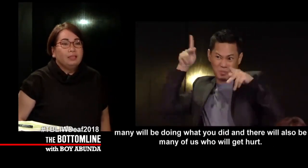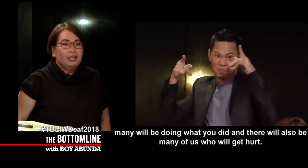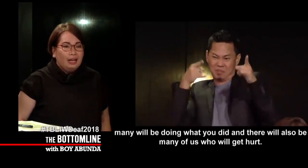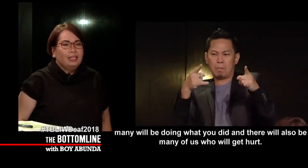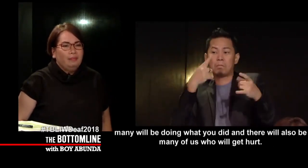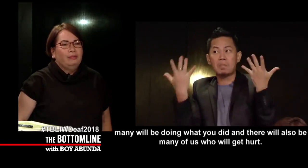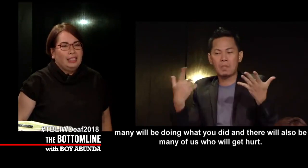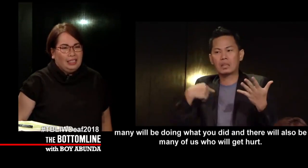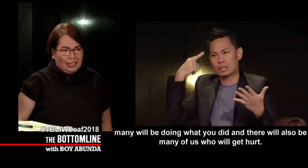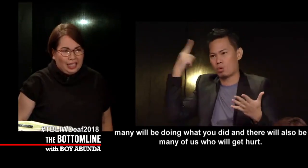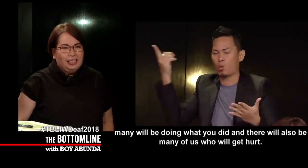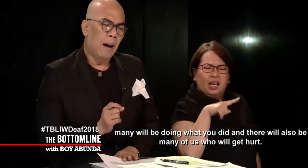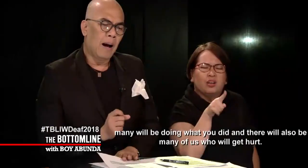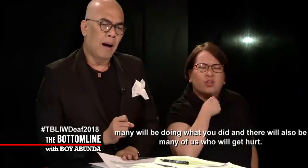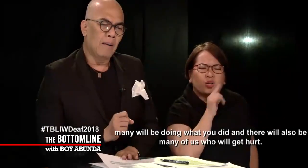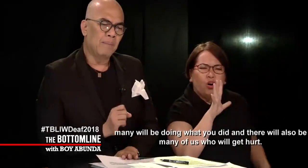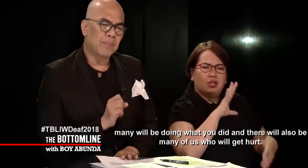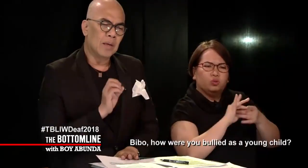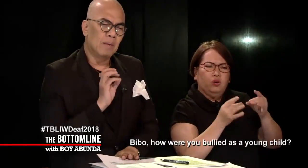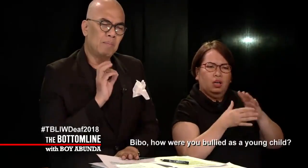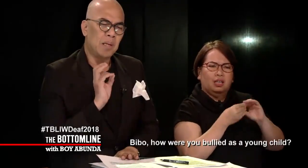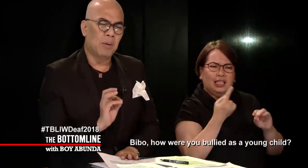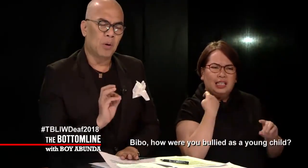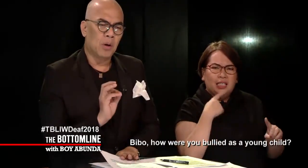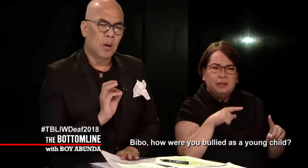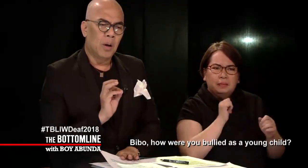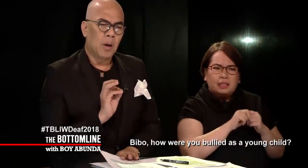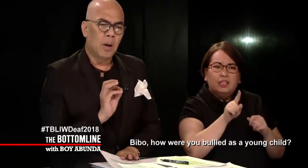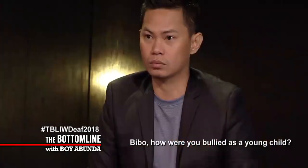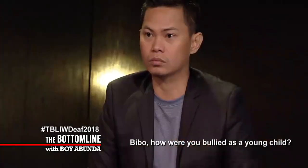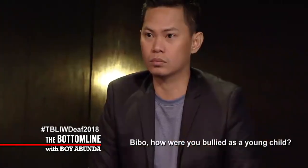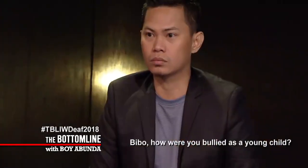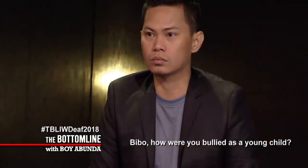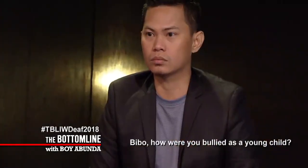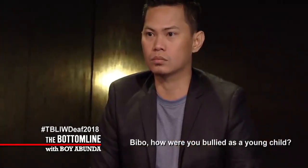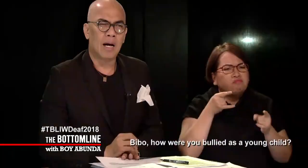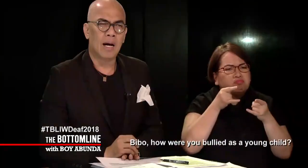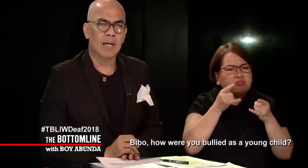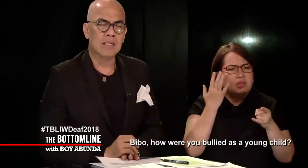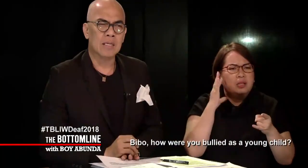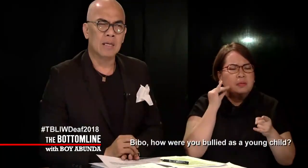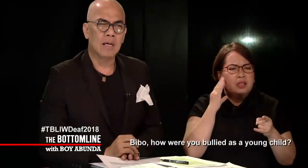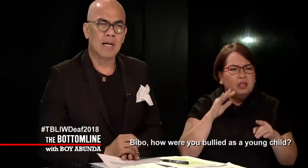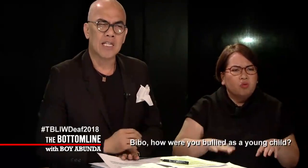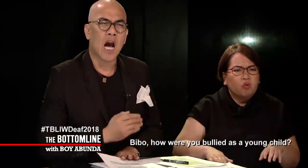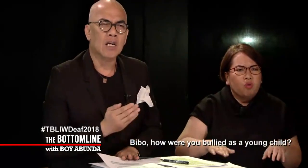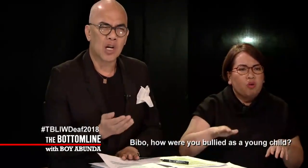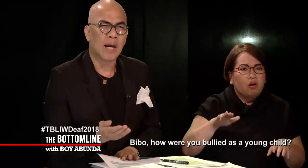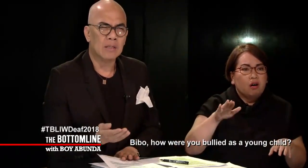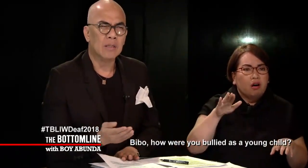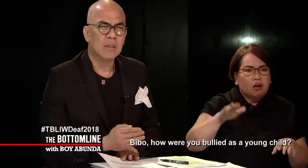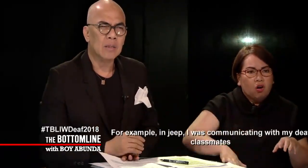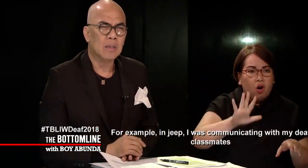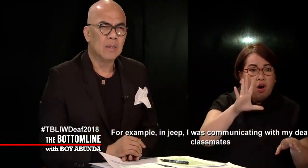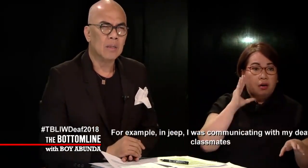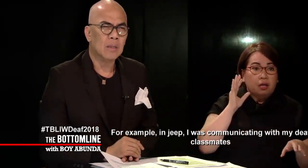mo at marami kaming masasaktan. Bibo, paano ka nabully as a young